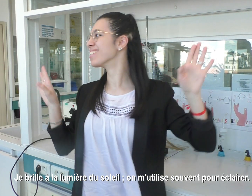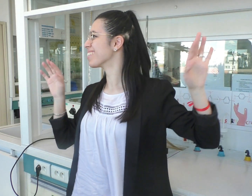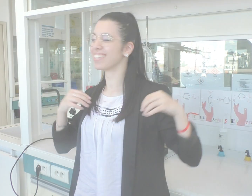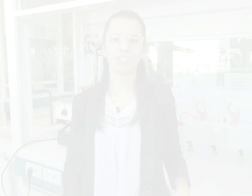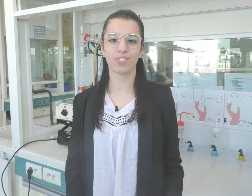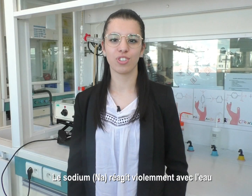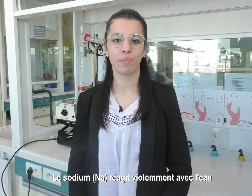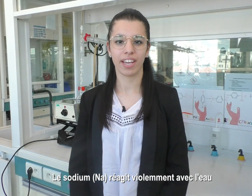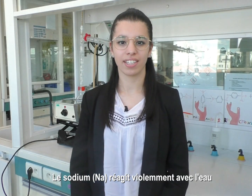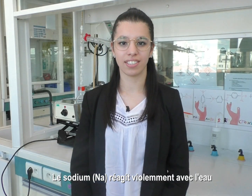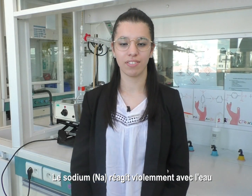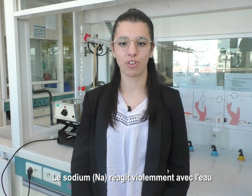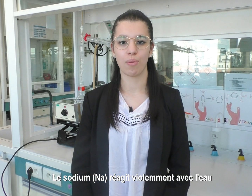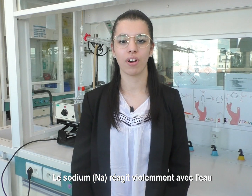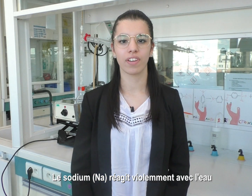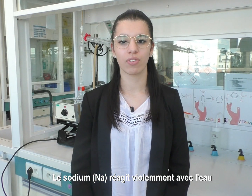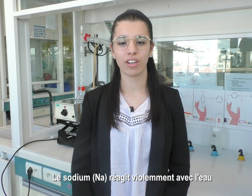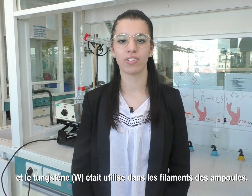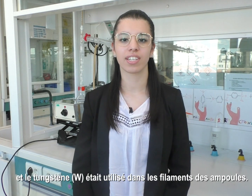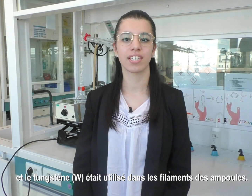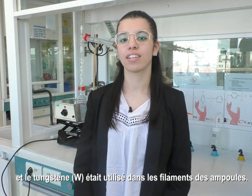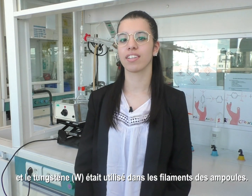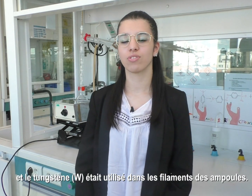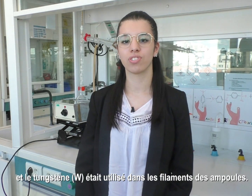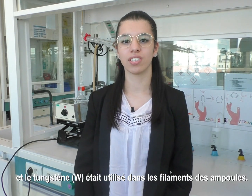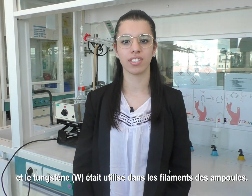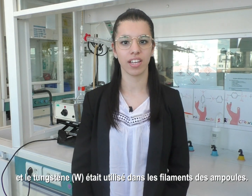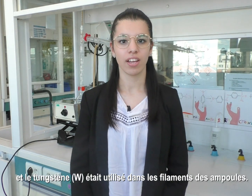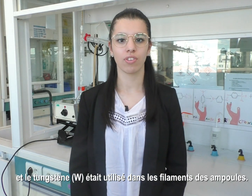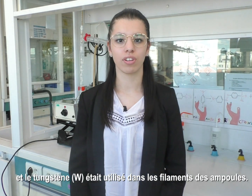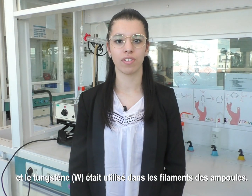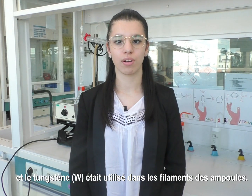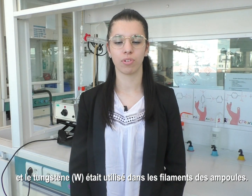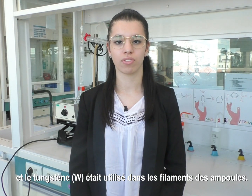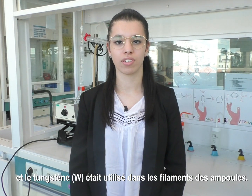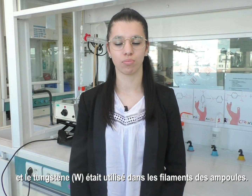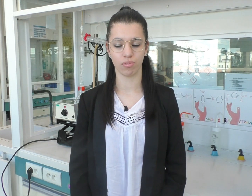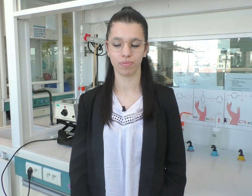Le sodium réagit violemment avec l'eau et le tungstène était utilisé dans les filaments des ampoules.